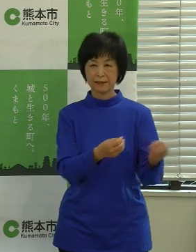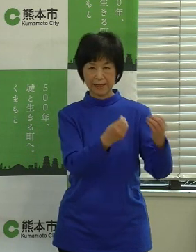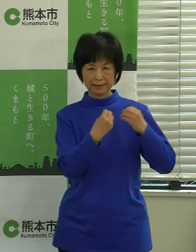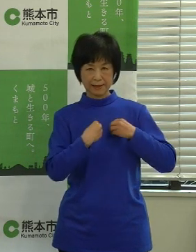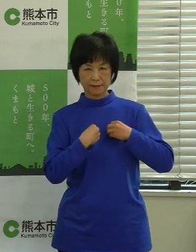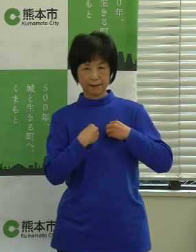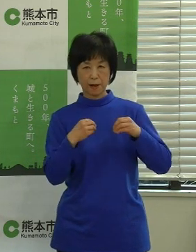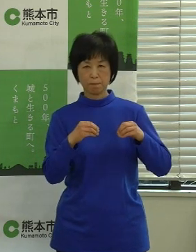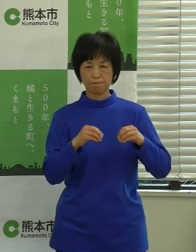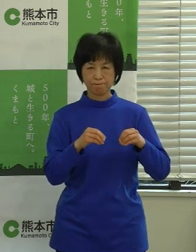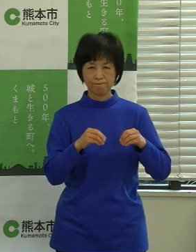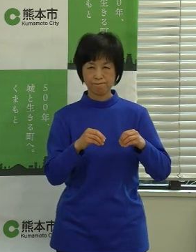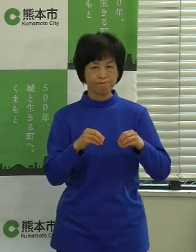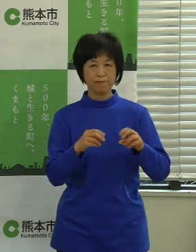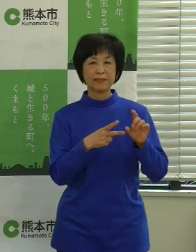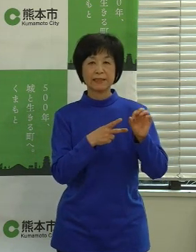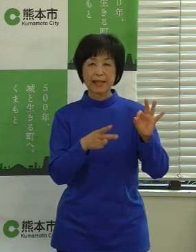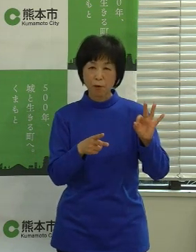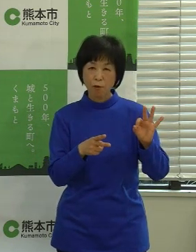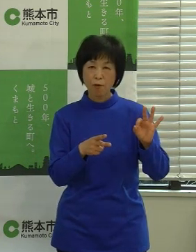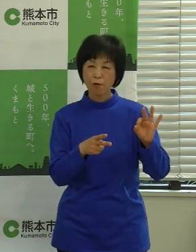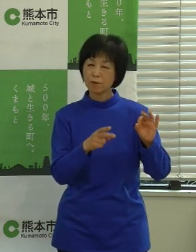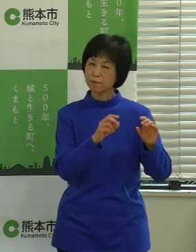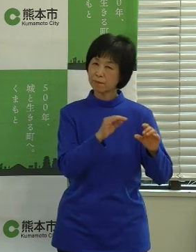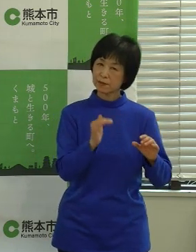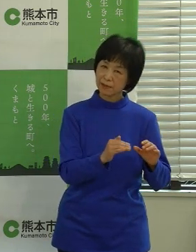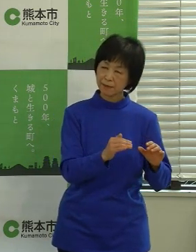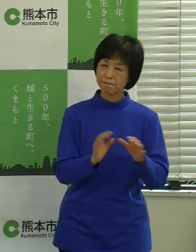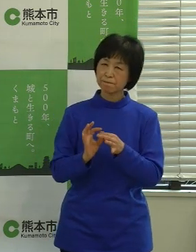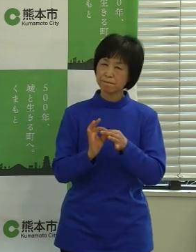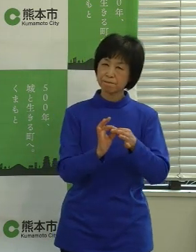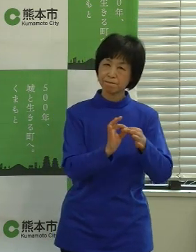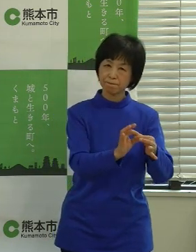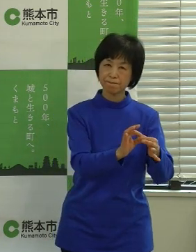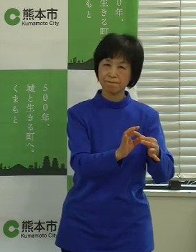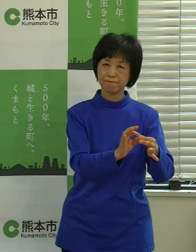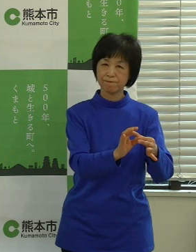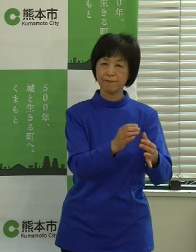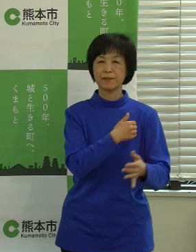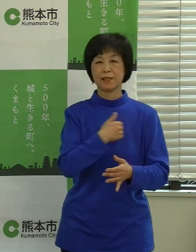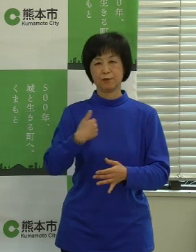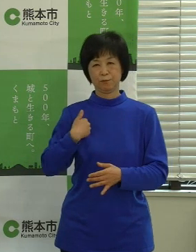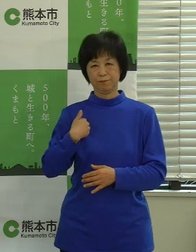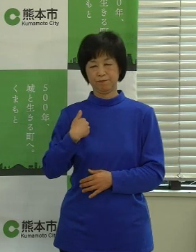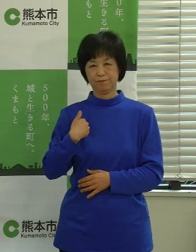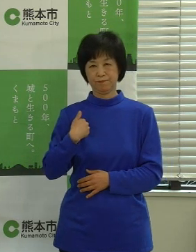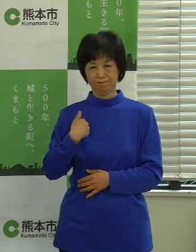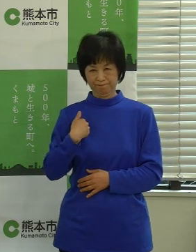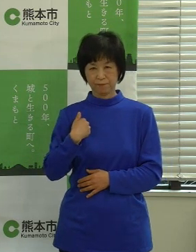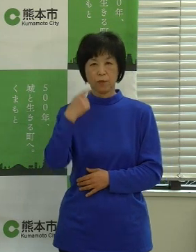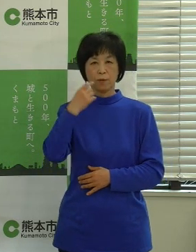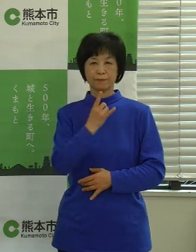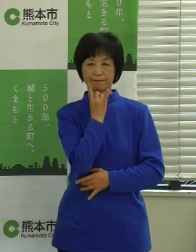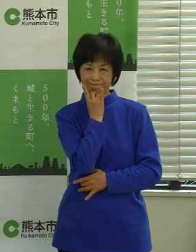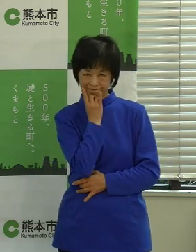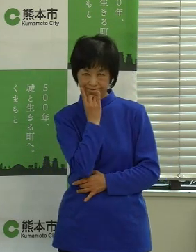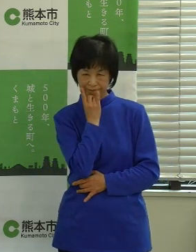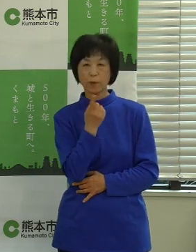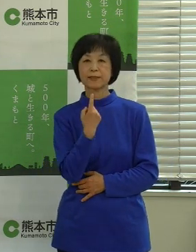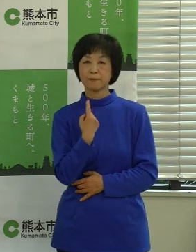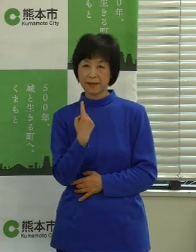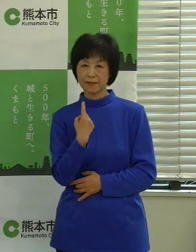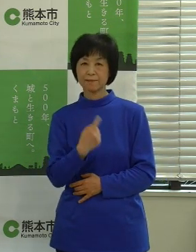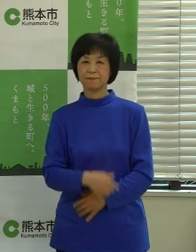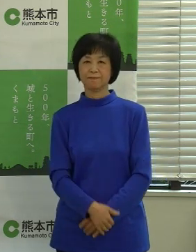週リスクレベルもですね、下がるということでいけるのではないかなというふうに非常に期待をしているところです。